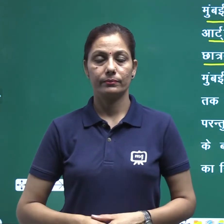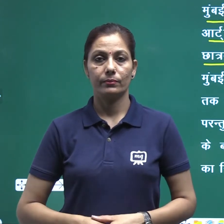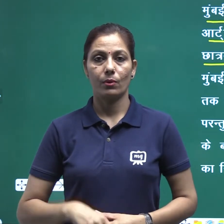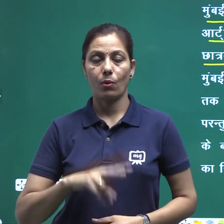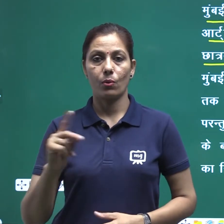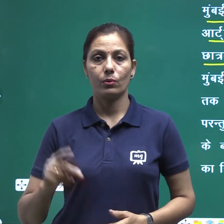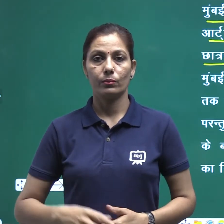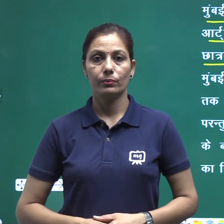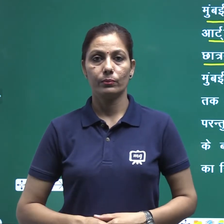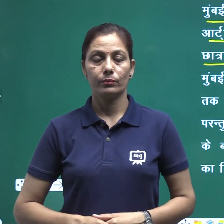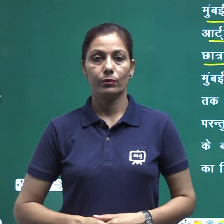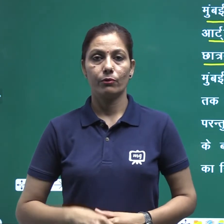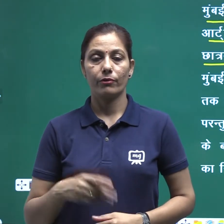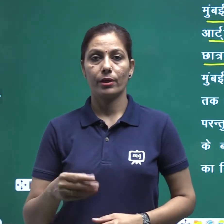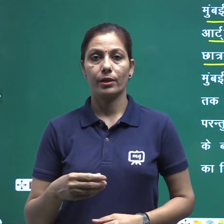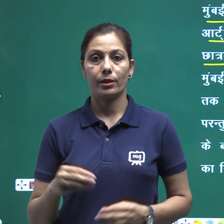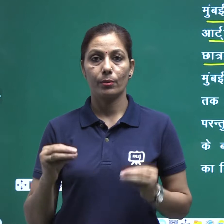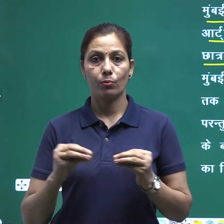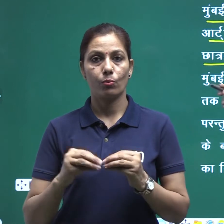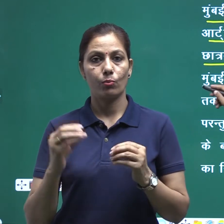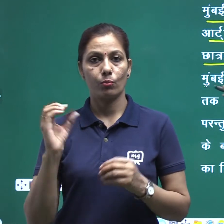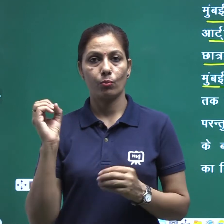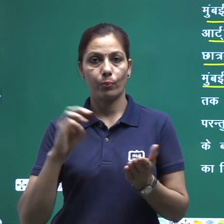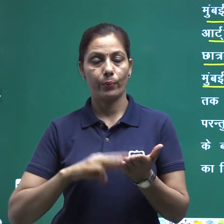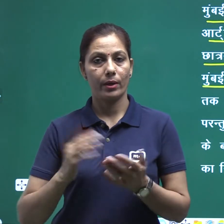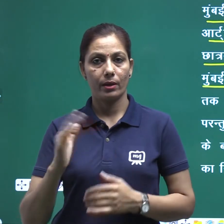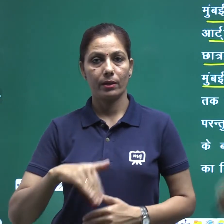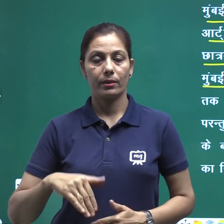और वे मुंबई आ गए।